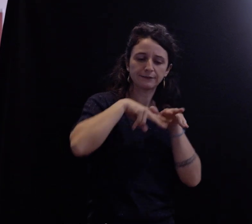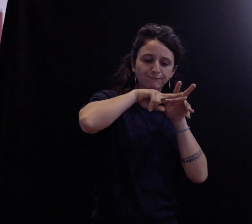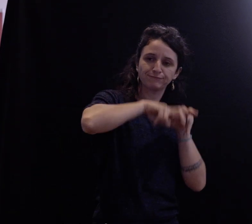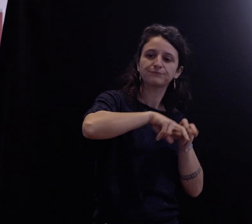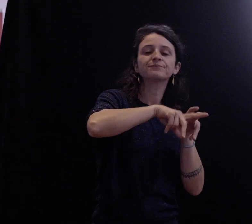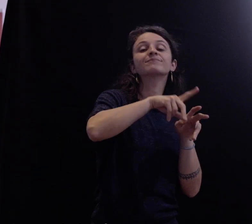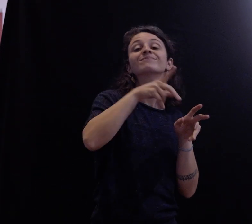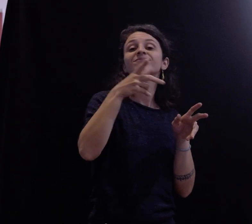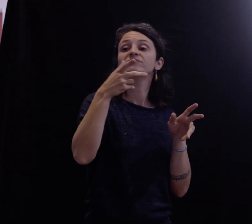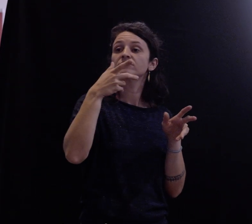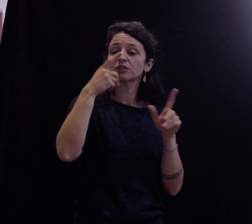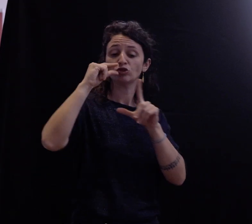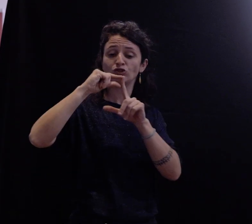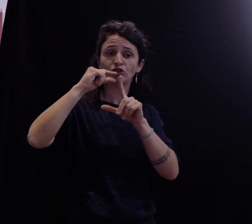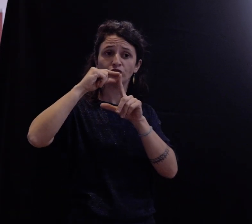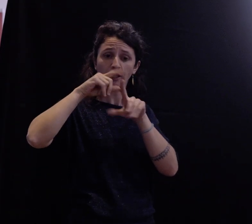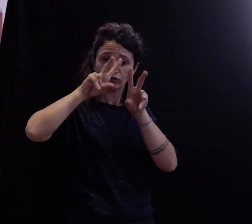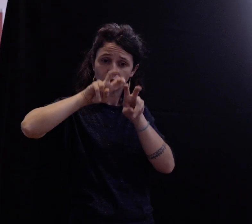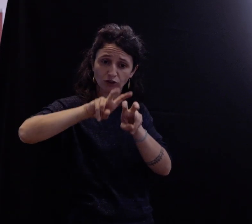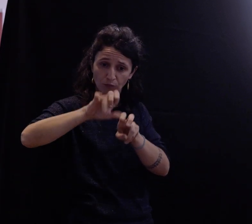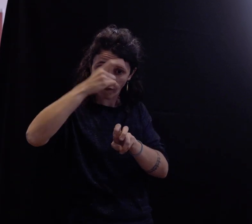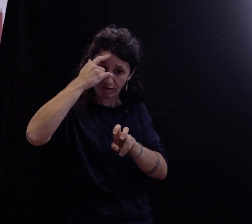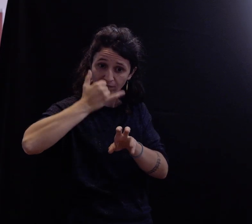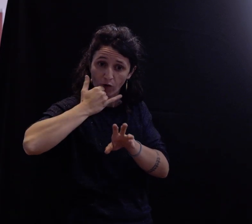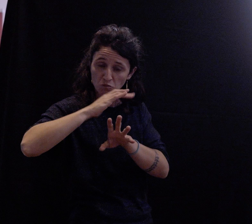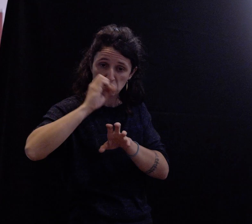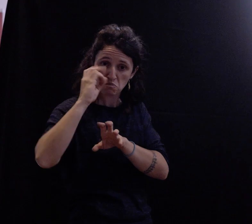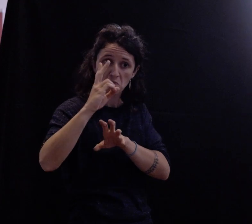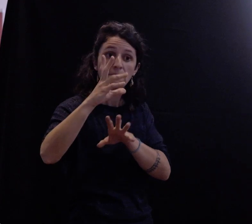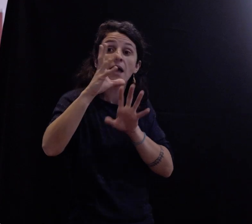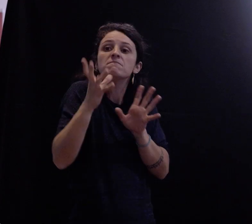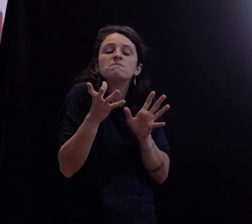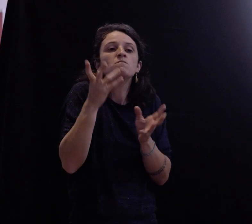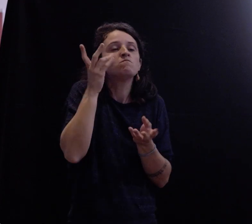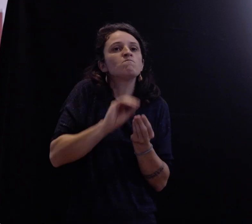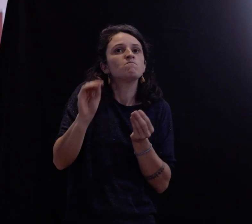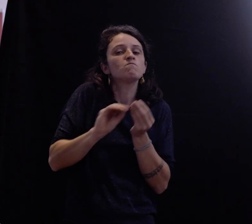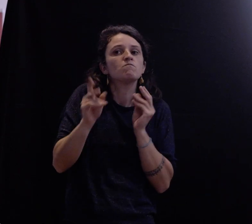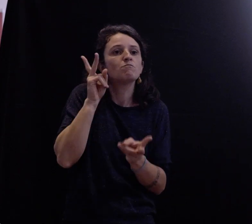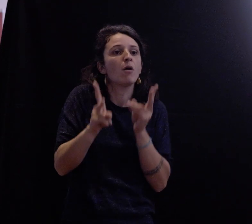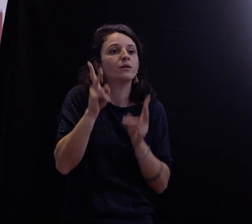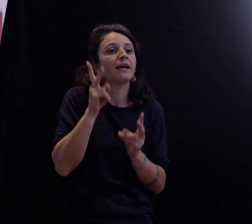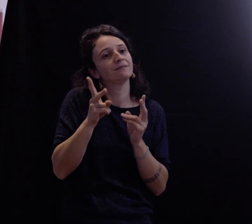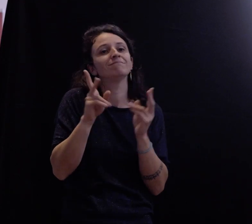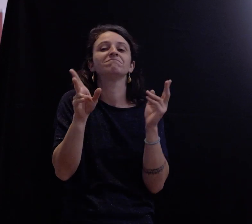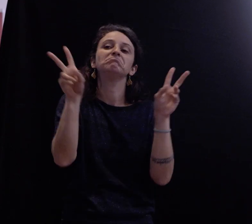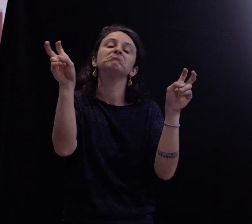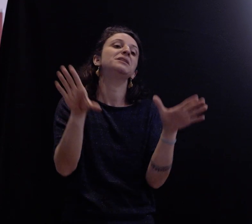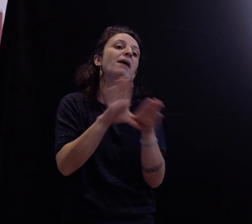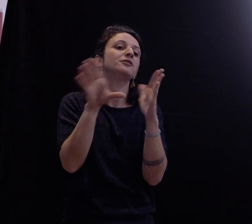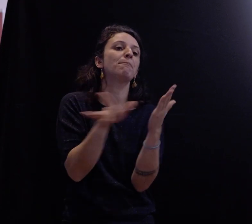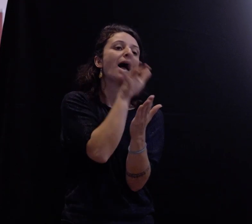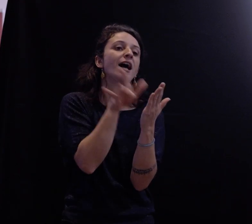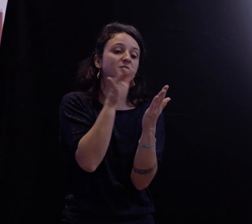lu le gène pour trouver une faute d'orthographe, mais est-ce qu'on ne s'est pas posé la question de savoir s'il manquait carrément la page où il y avait le chapitre? Donc on a